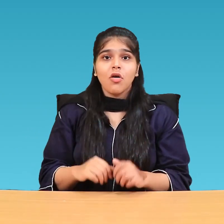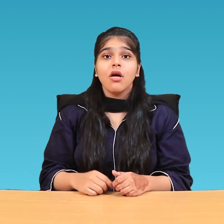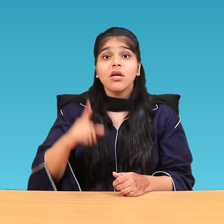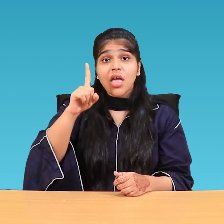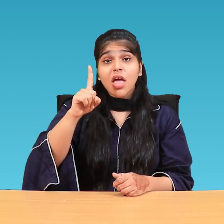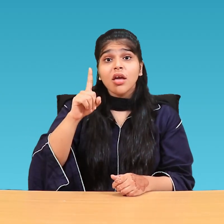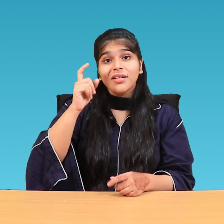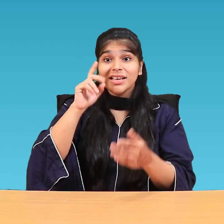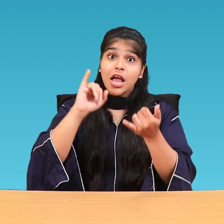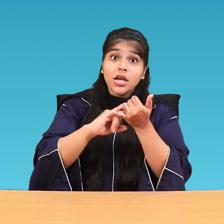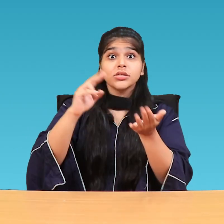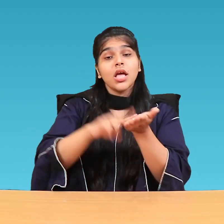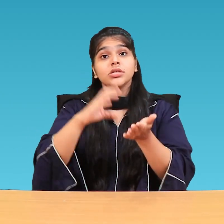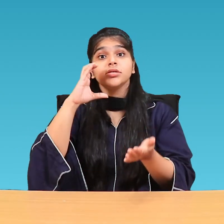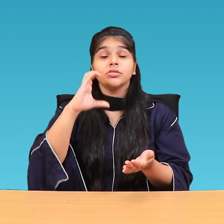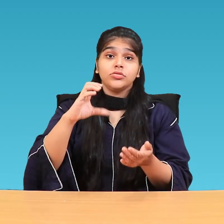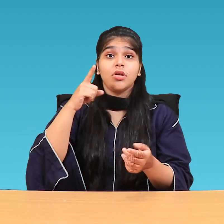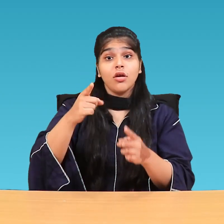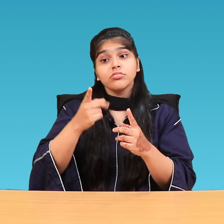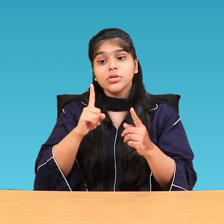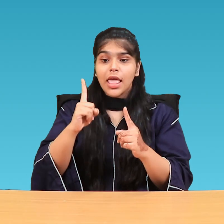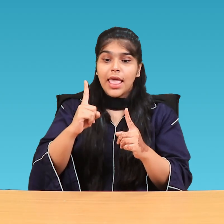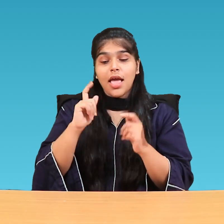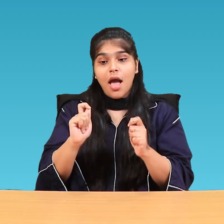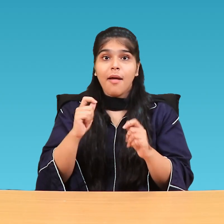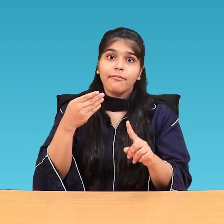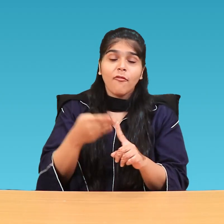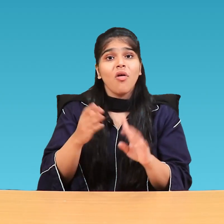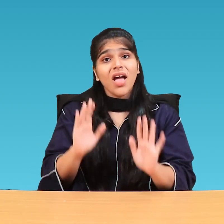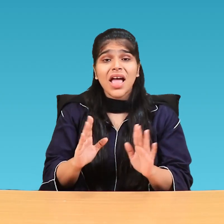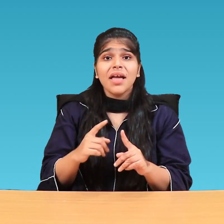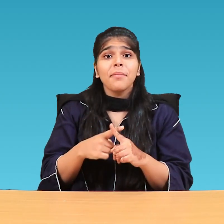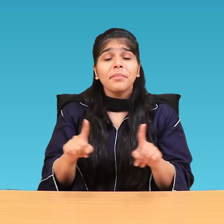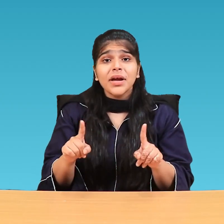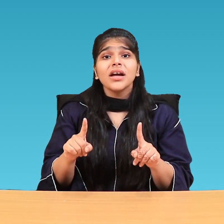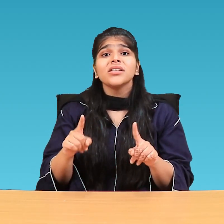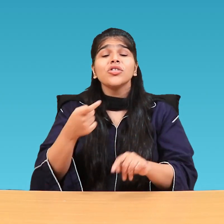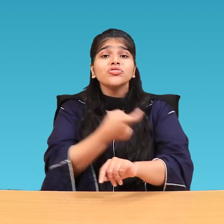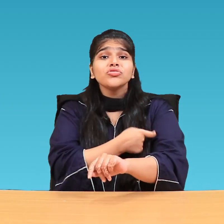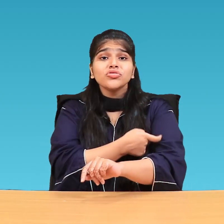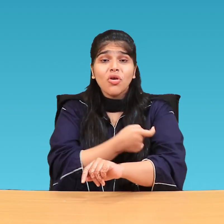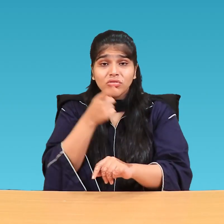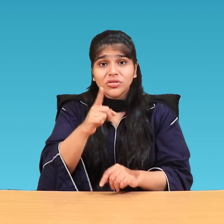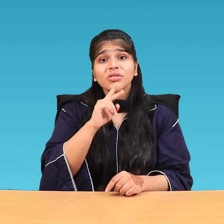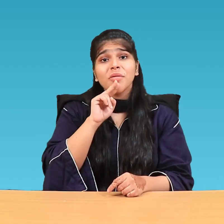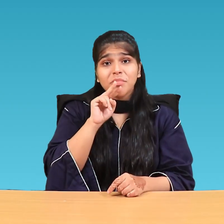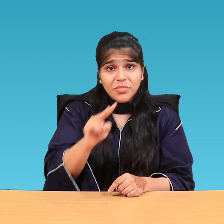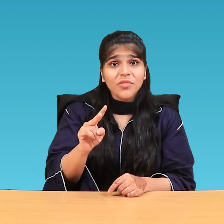سنگل نیشنل کریکولم ہے، سنگل چیز ہے۔ ہاؤیور ڈاکٹر مصباح نے بولا کہ یہ سنگل نیشنل